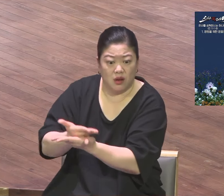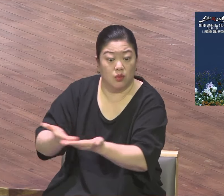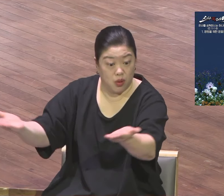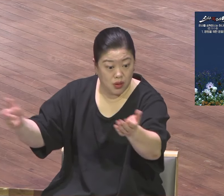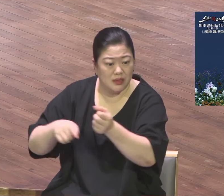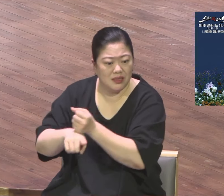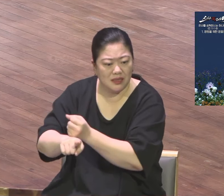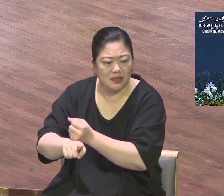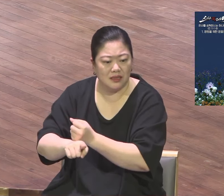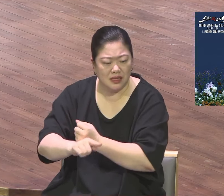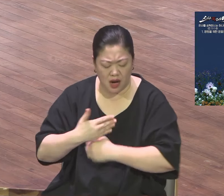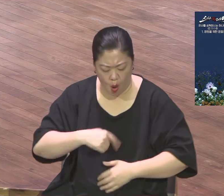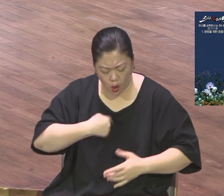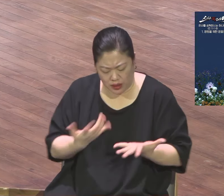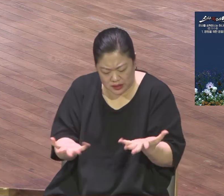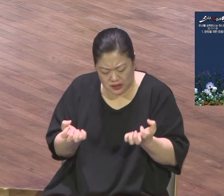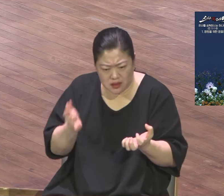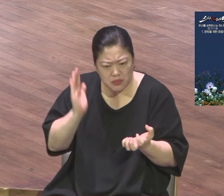베풀어줘라.